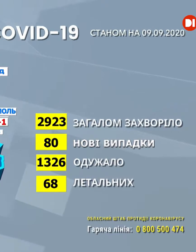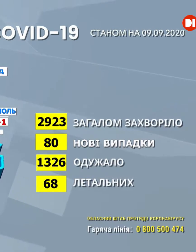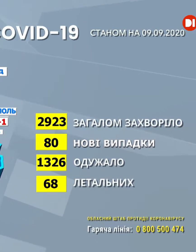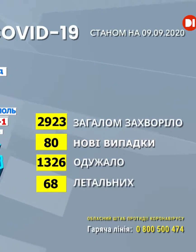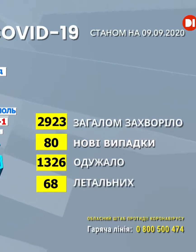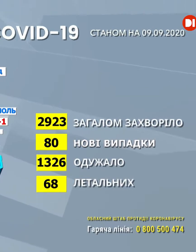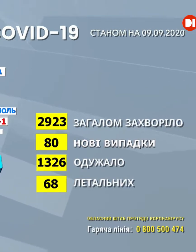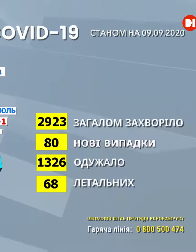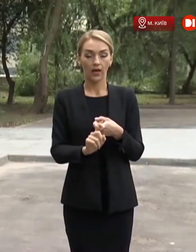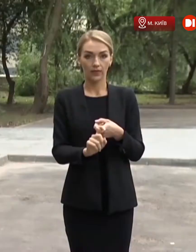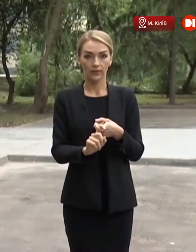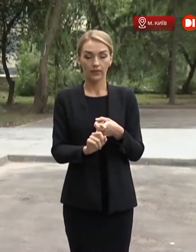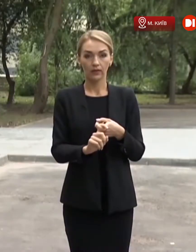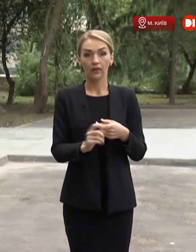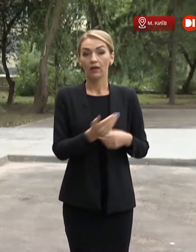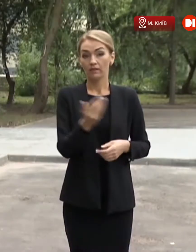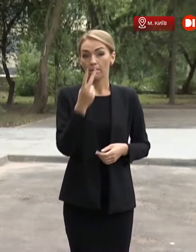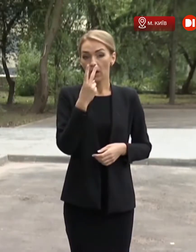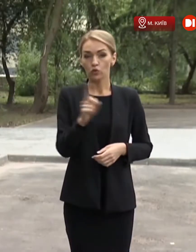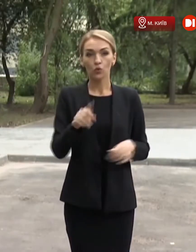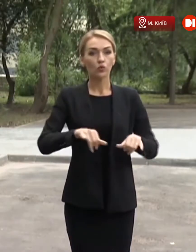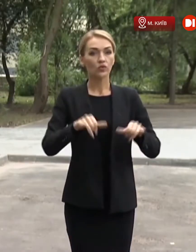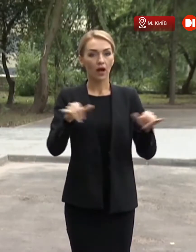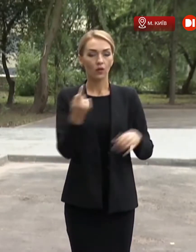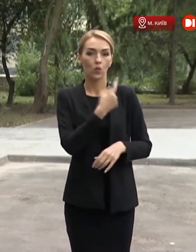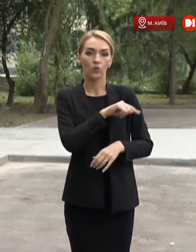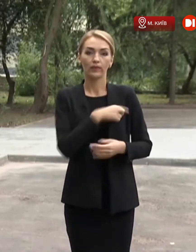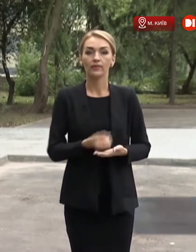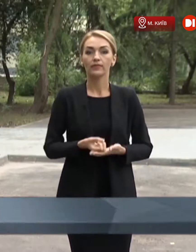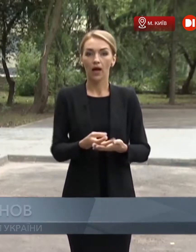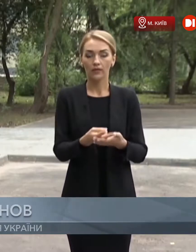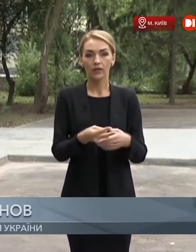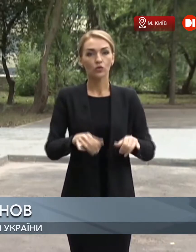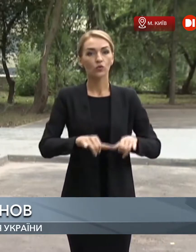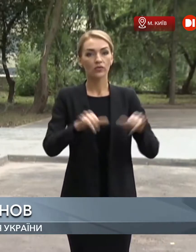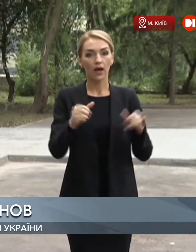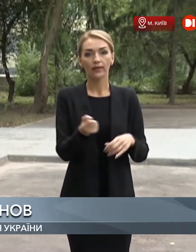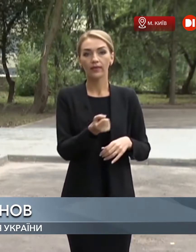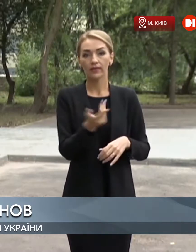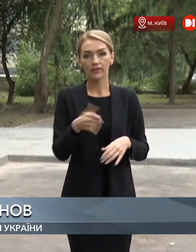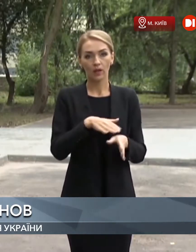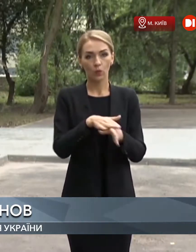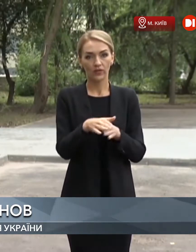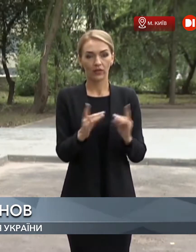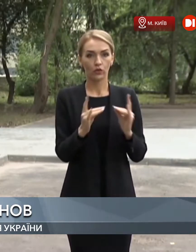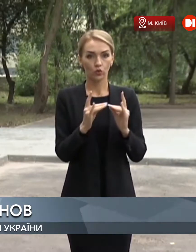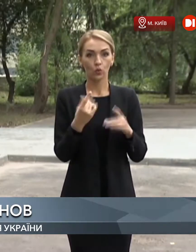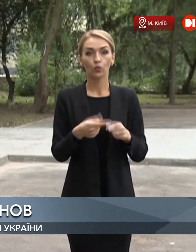2551 особа. Ви бачите, що зростає госпіталізація, зростає кількість заповнених ліжок.